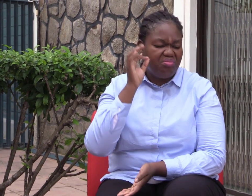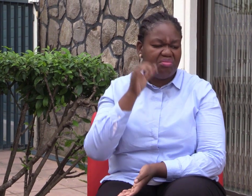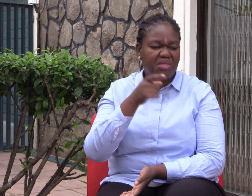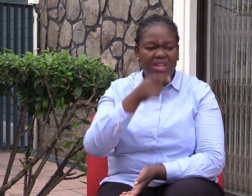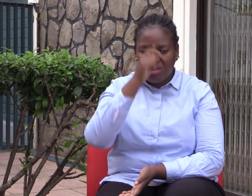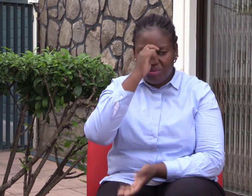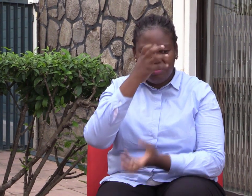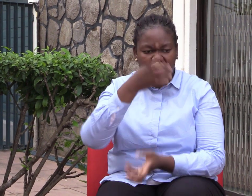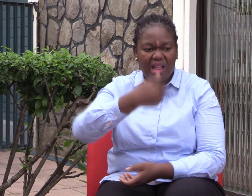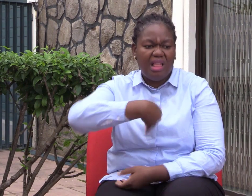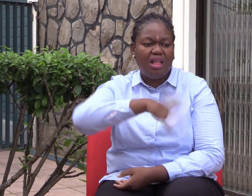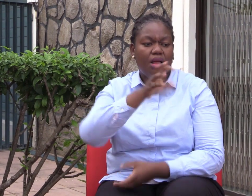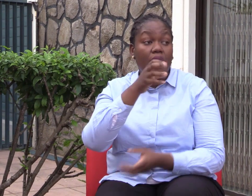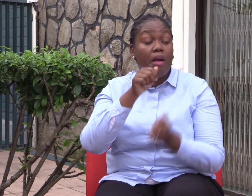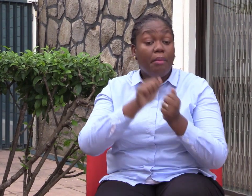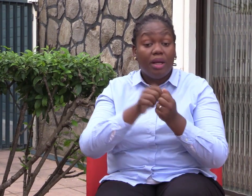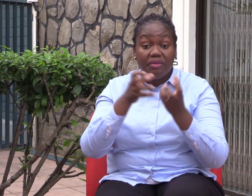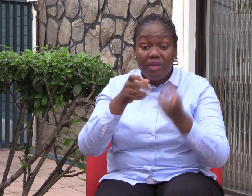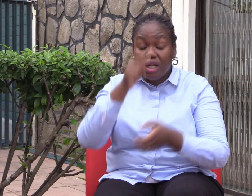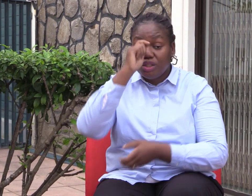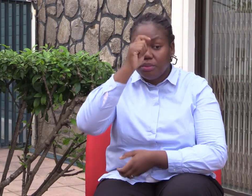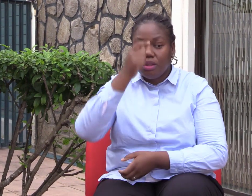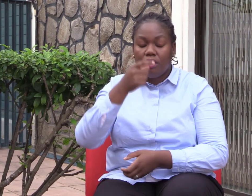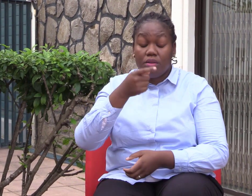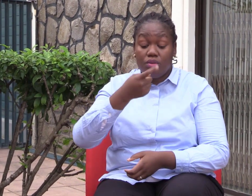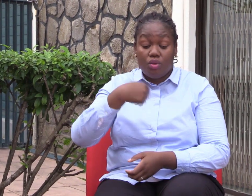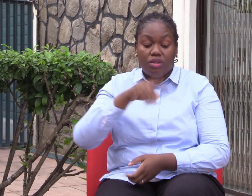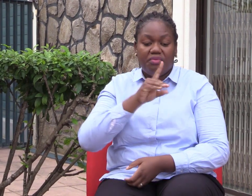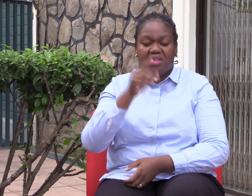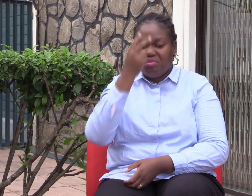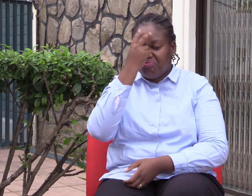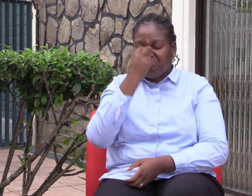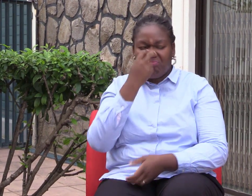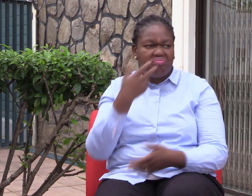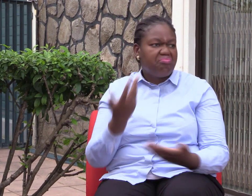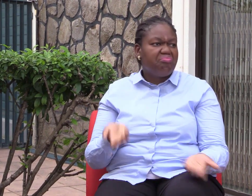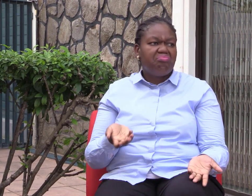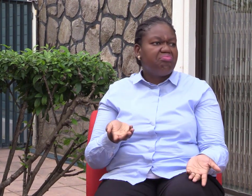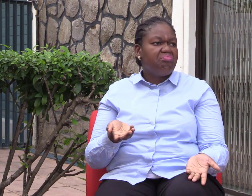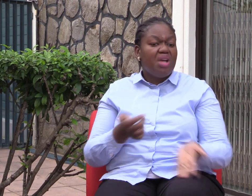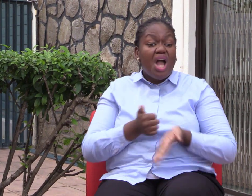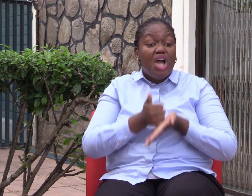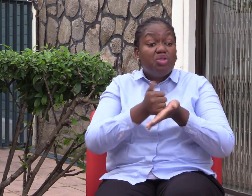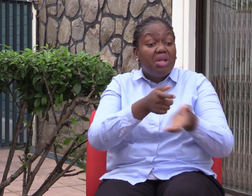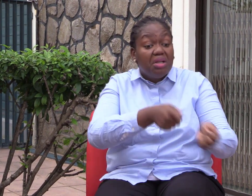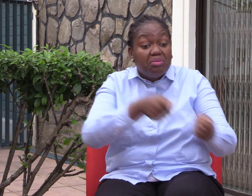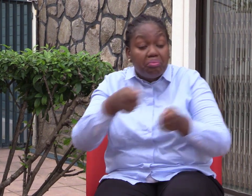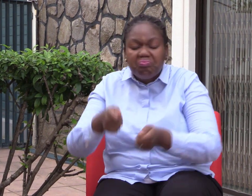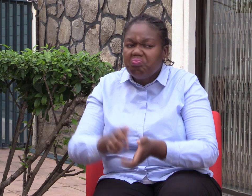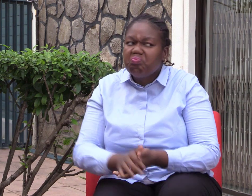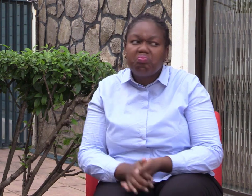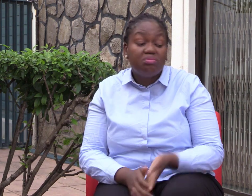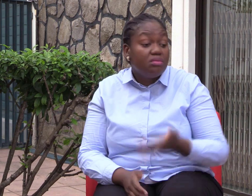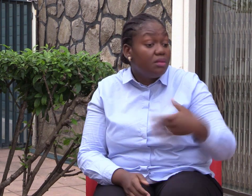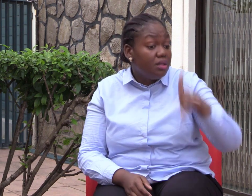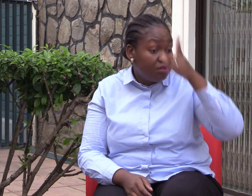é a Matola. E dificilmente, como uma pessoa com deficiência visual, não tem tido